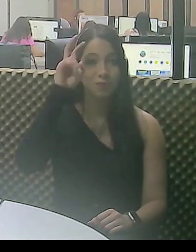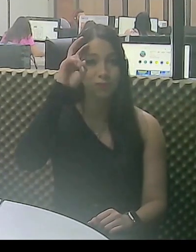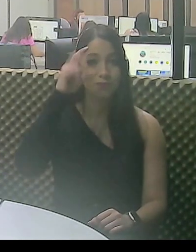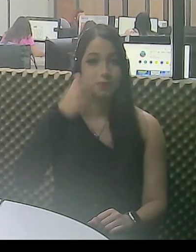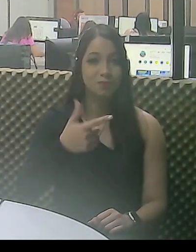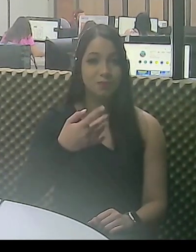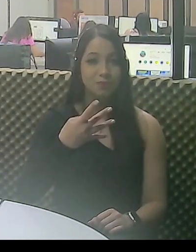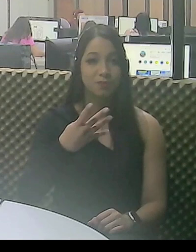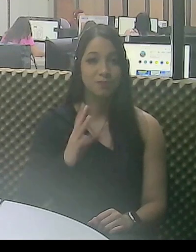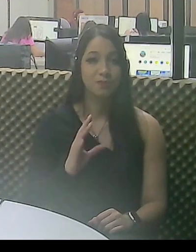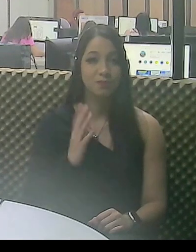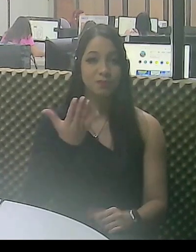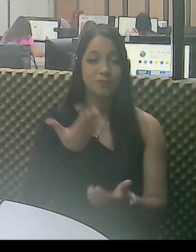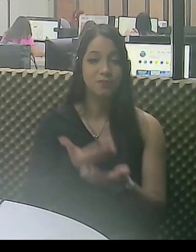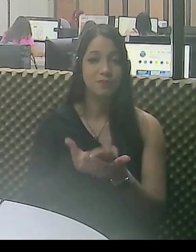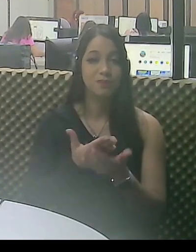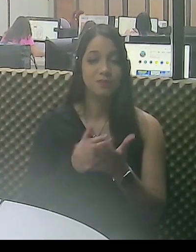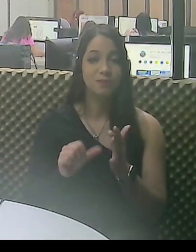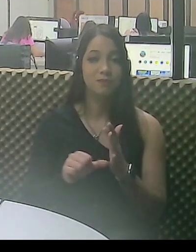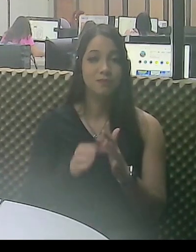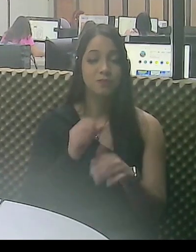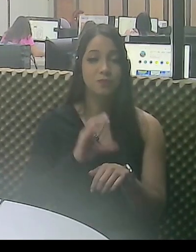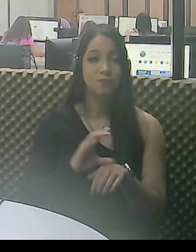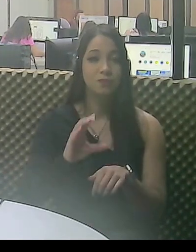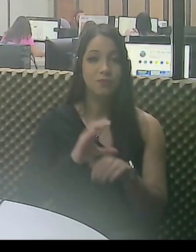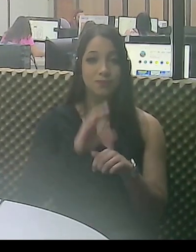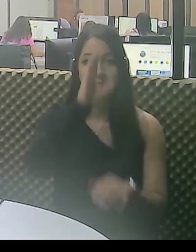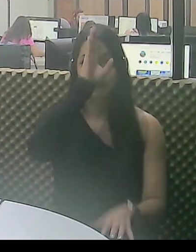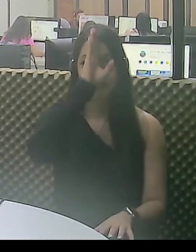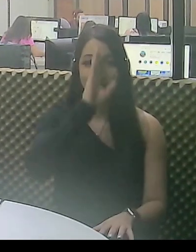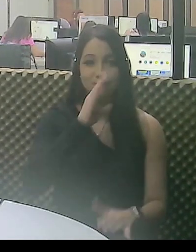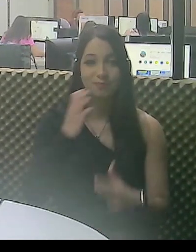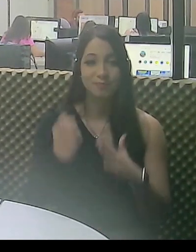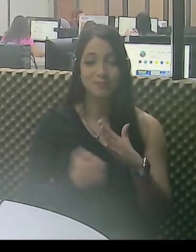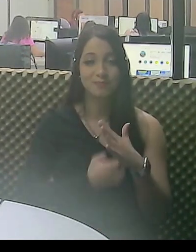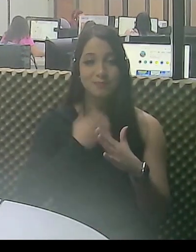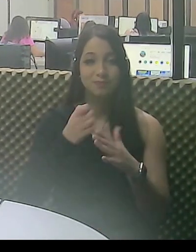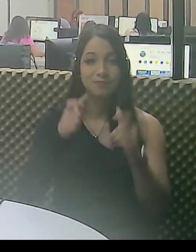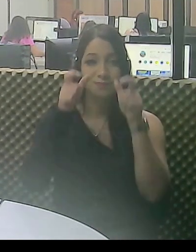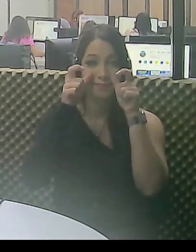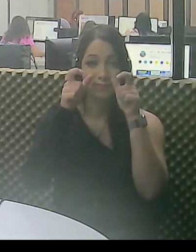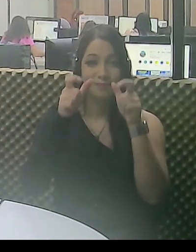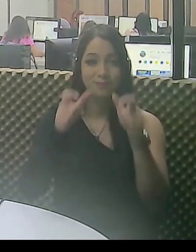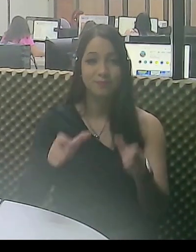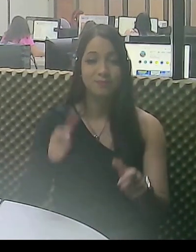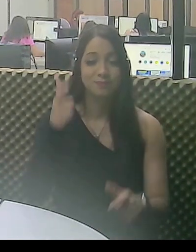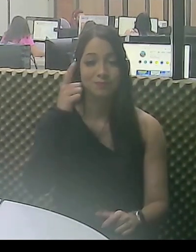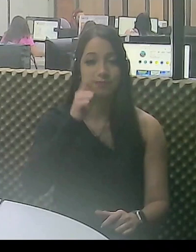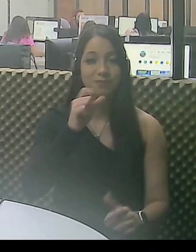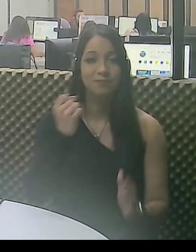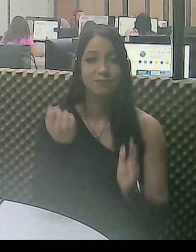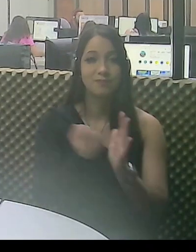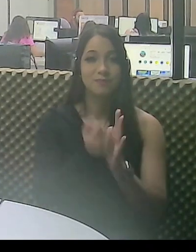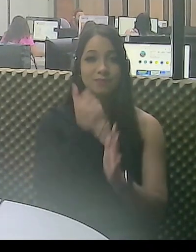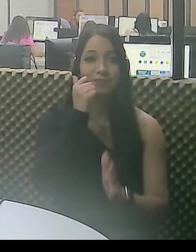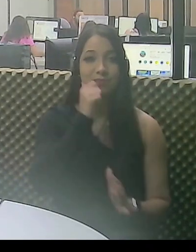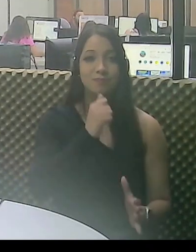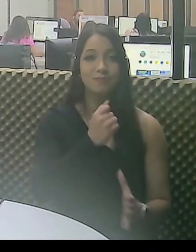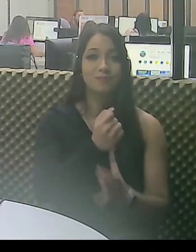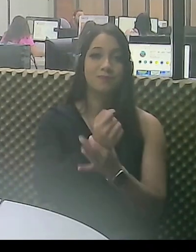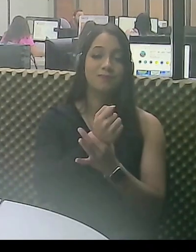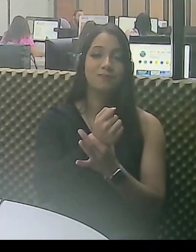24, acontece a aula inaugural da capacitação gratuita para empresas interessadas em obter o selo Mulheres